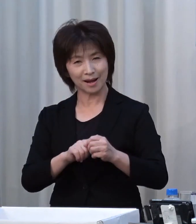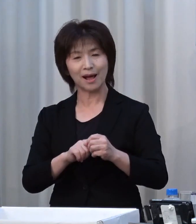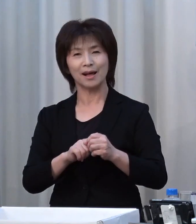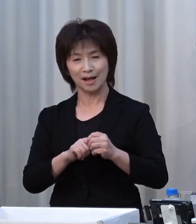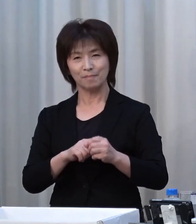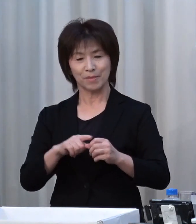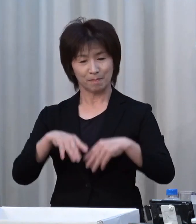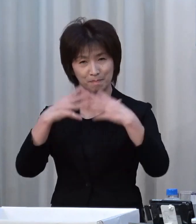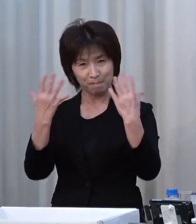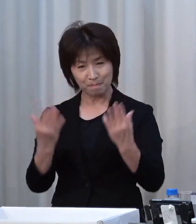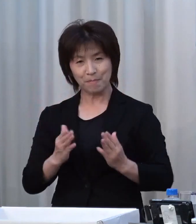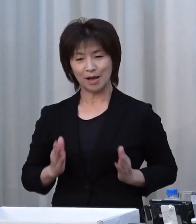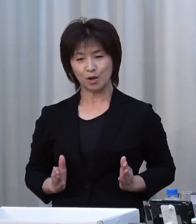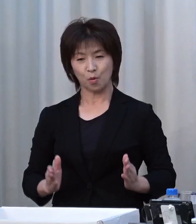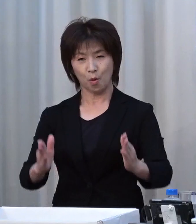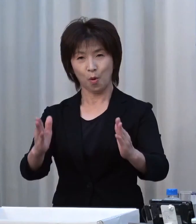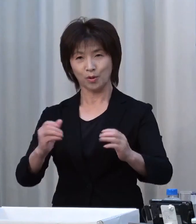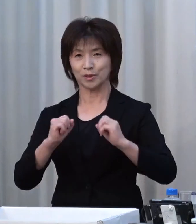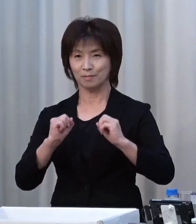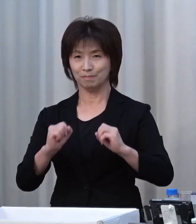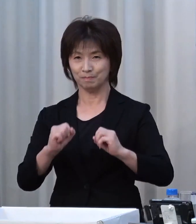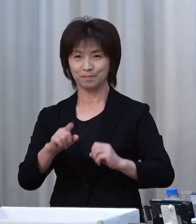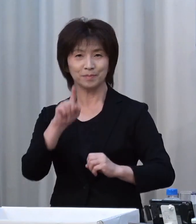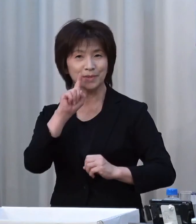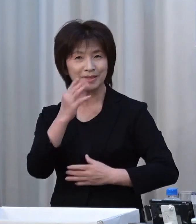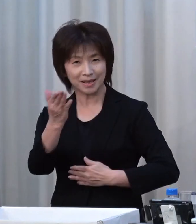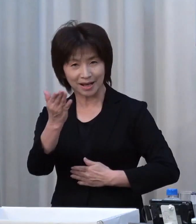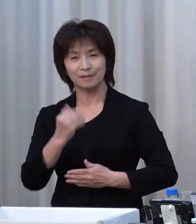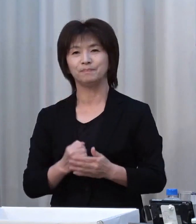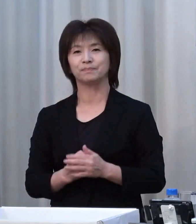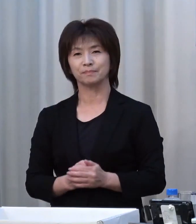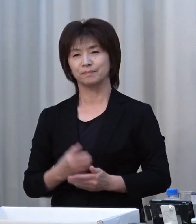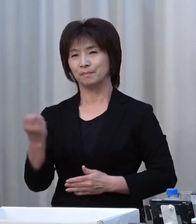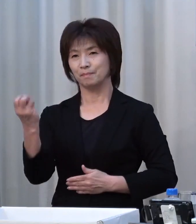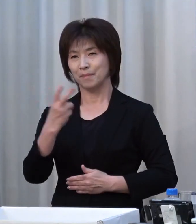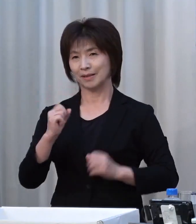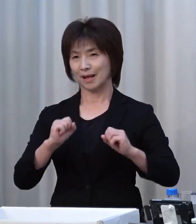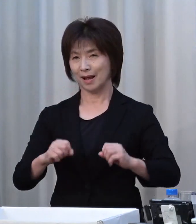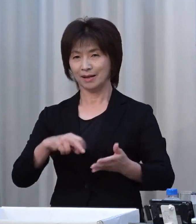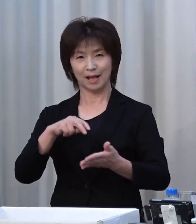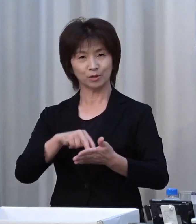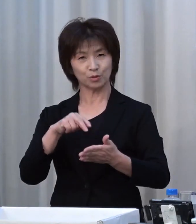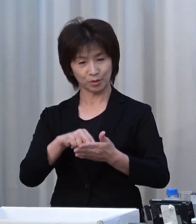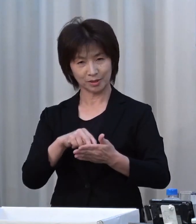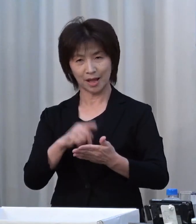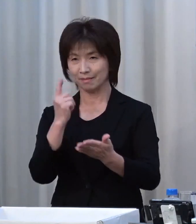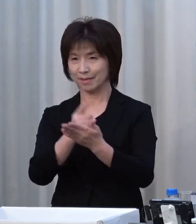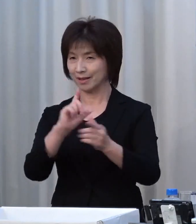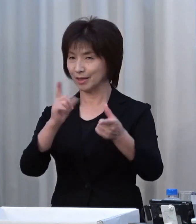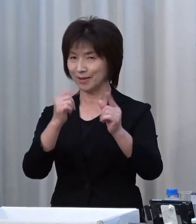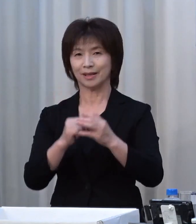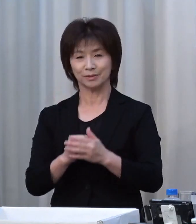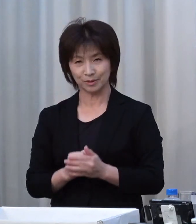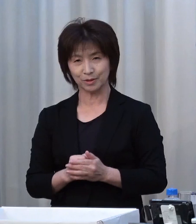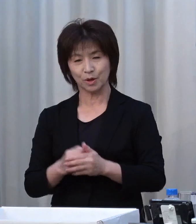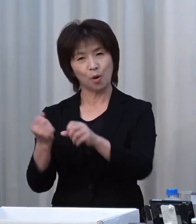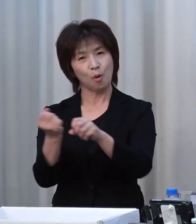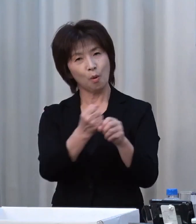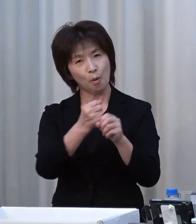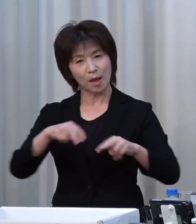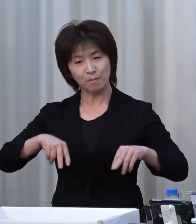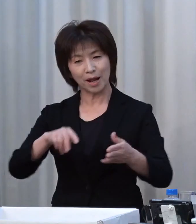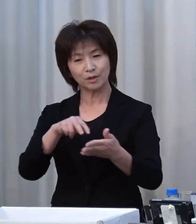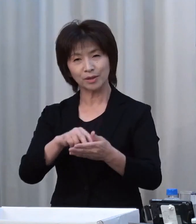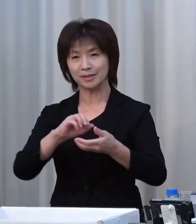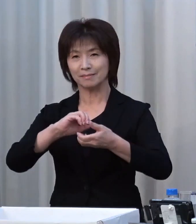ゅっと詰まったコースを駆け抜けてみませんか。またランナーとしてだけではなくですね、応援やボランティア